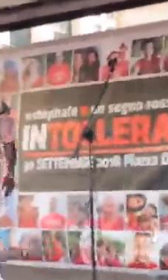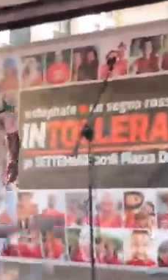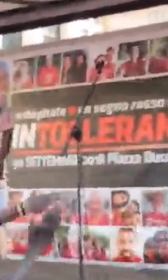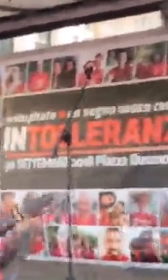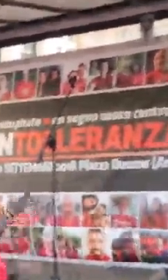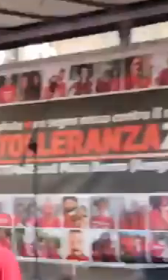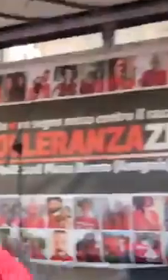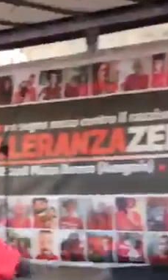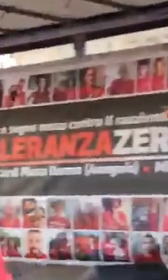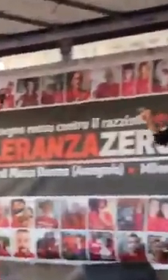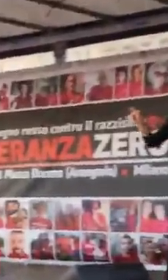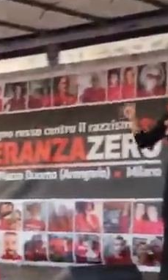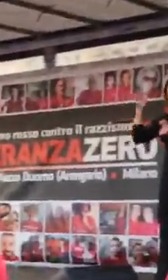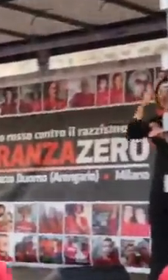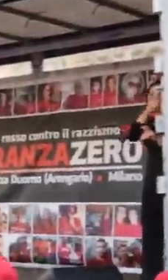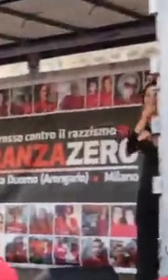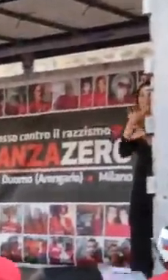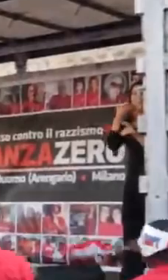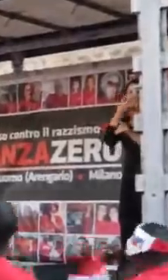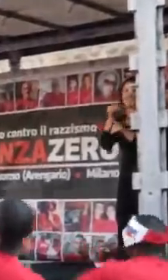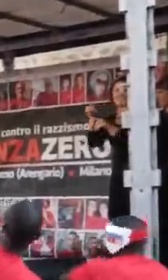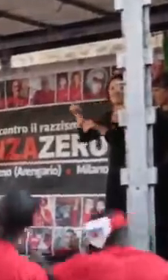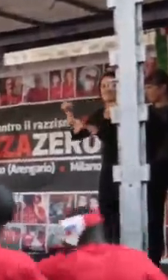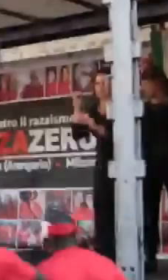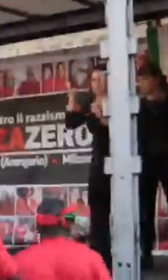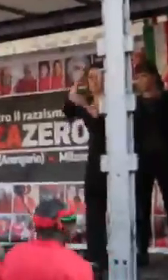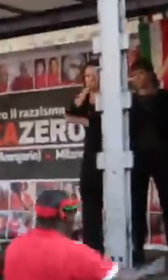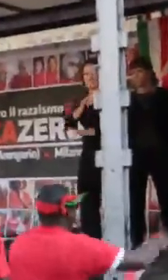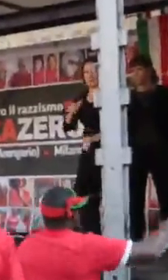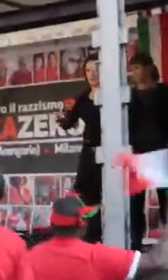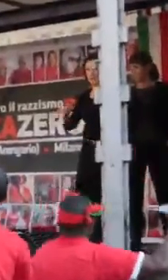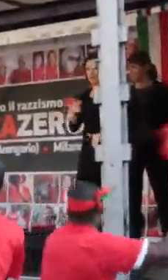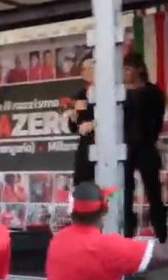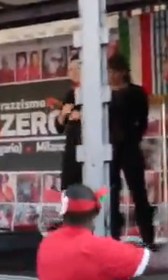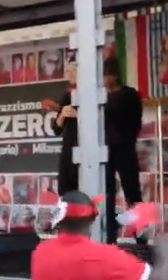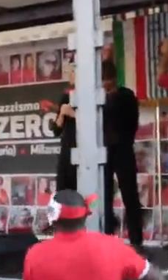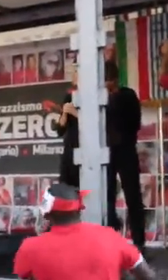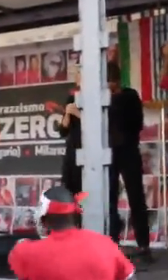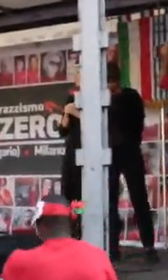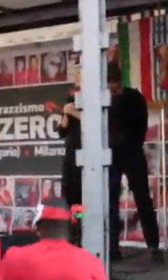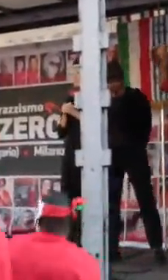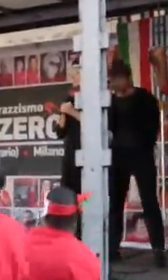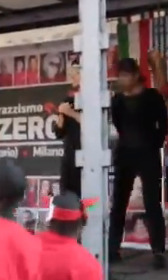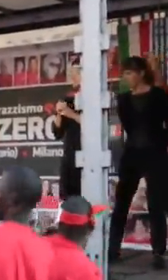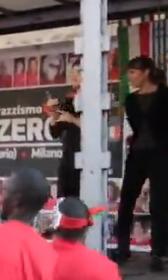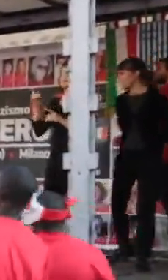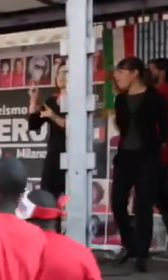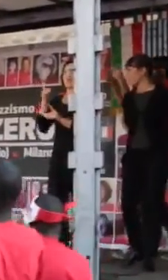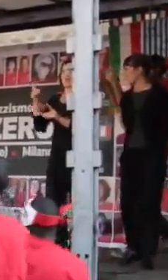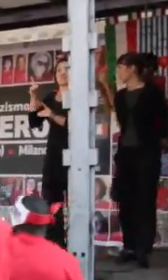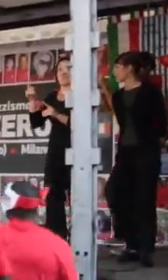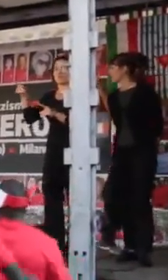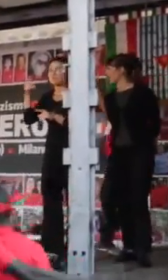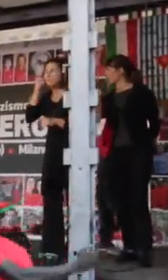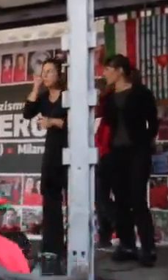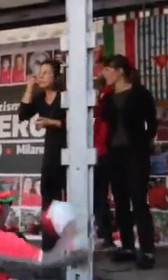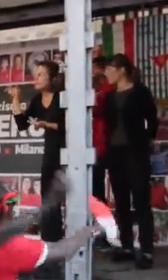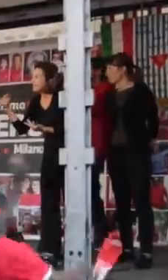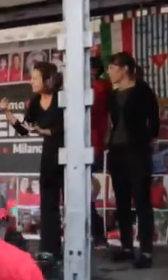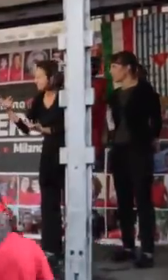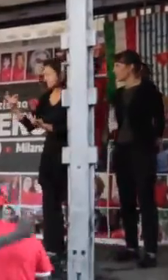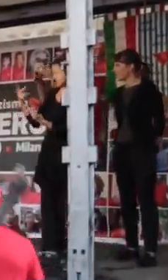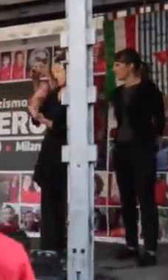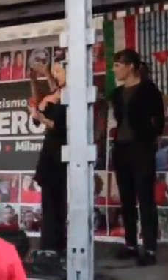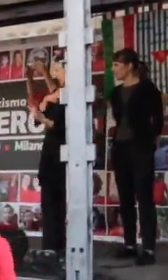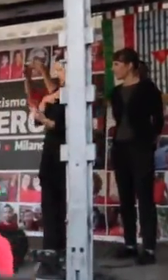ormai. Colazioni la domenica con un veglian, andare in chiesa obbligati da mamma e papà, il pastore con la predica,